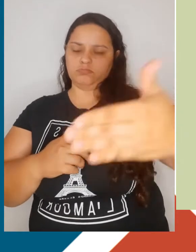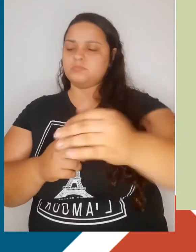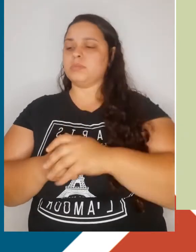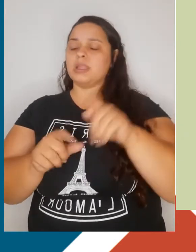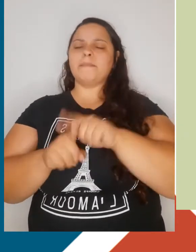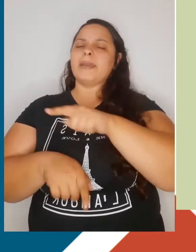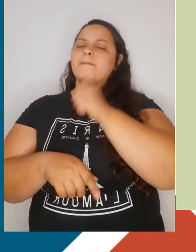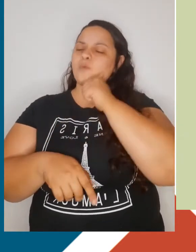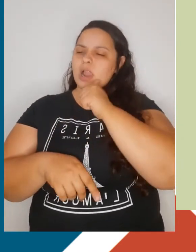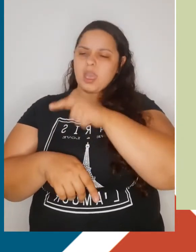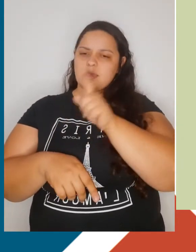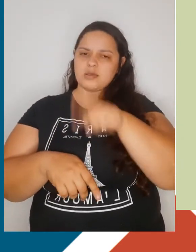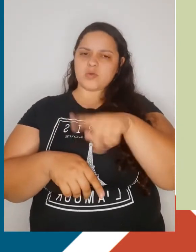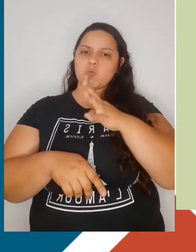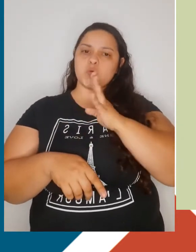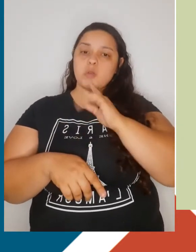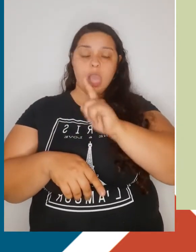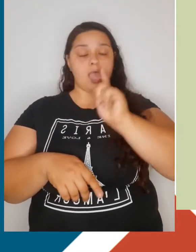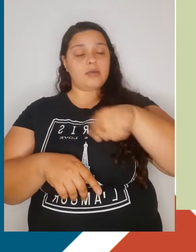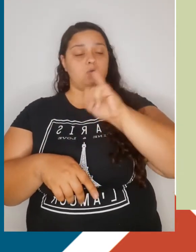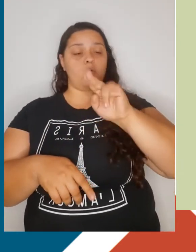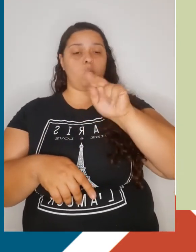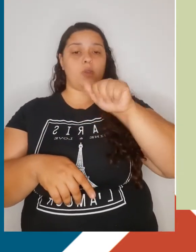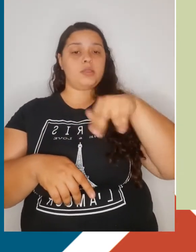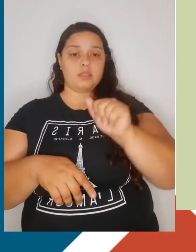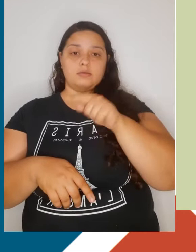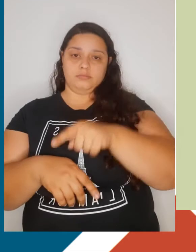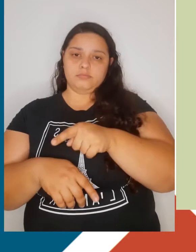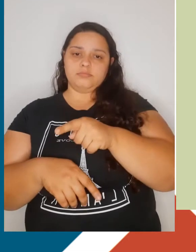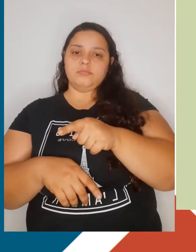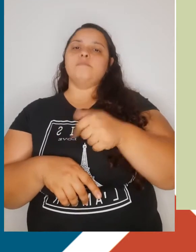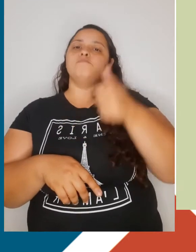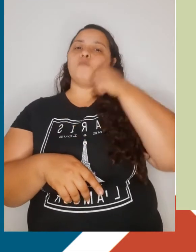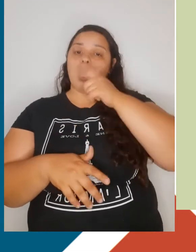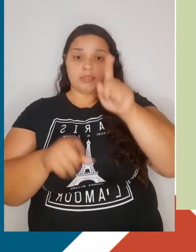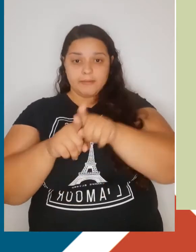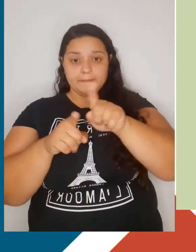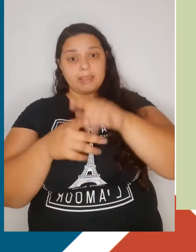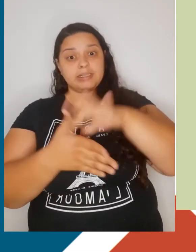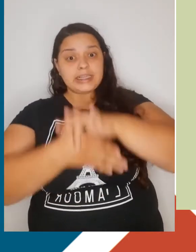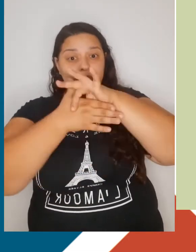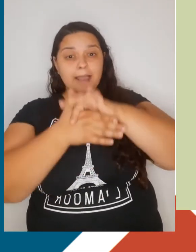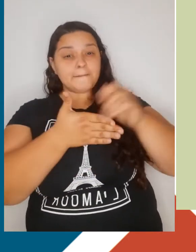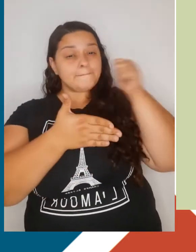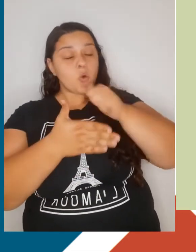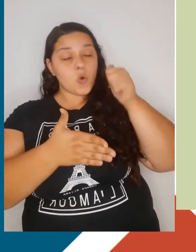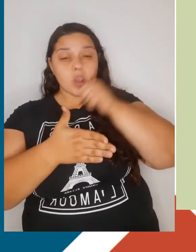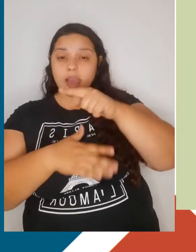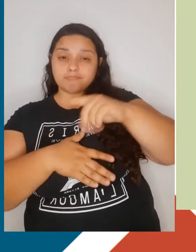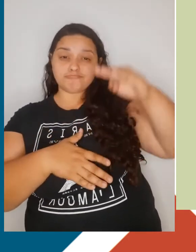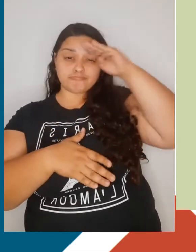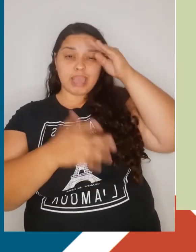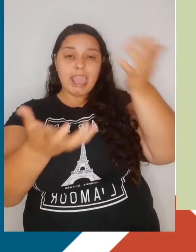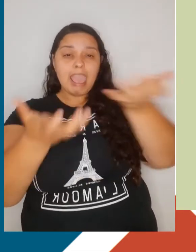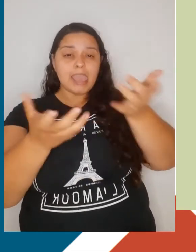aula. E esta mulher, reconhecem? Essa é Juana Zurduy, uma das líderes